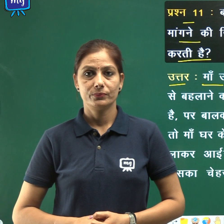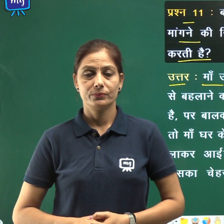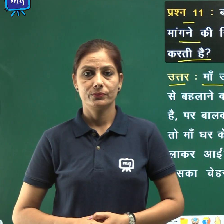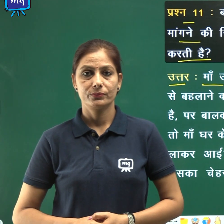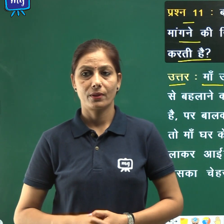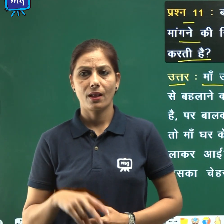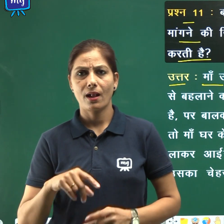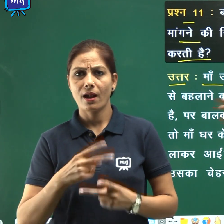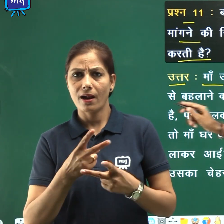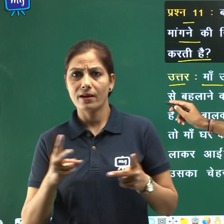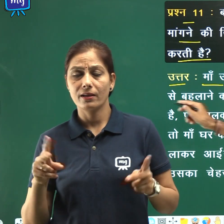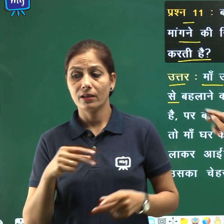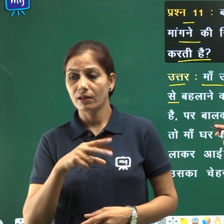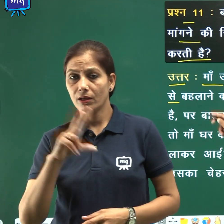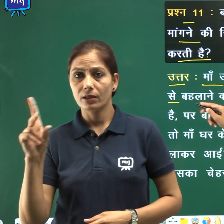अन्य खिलौनों से